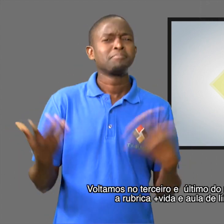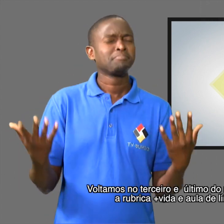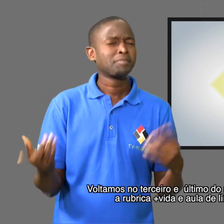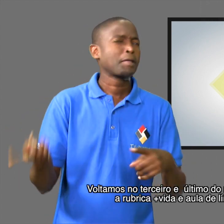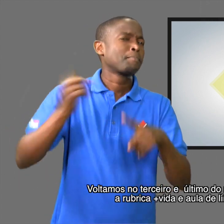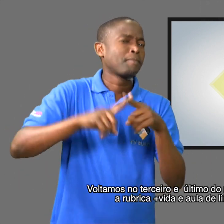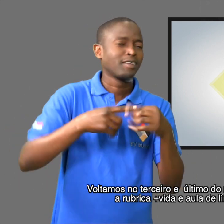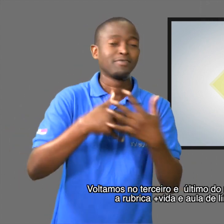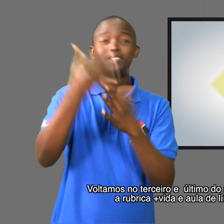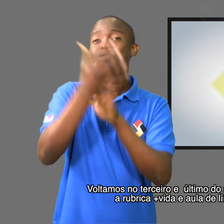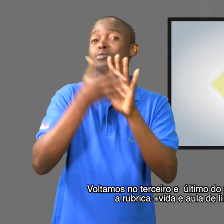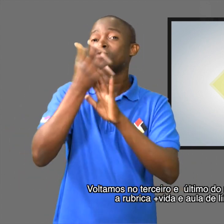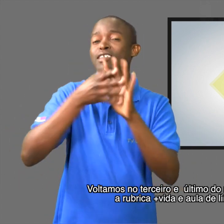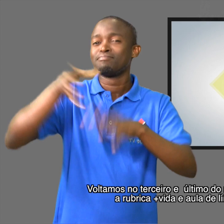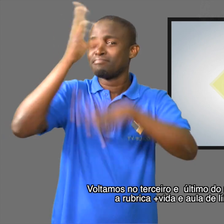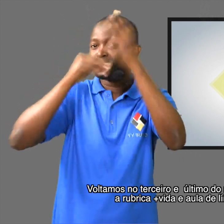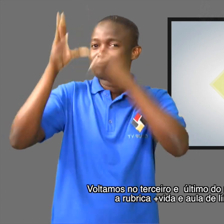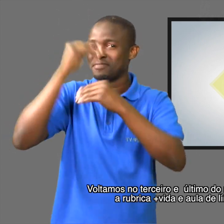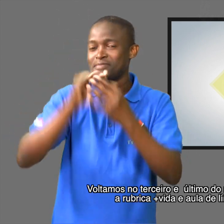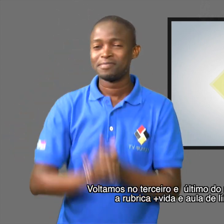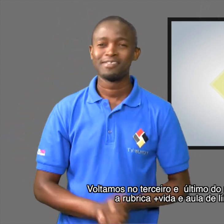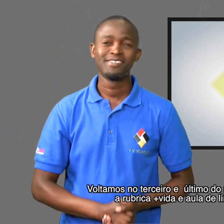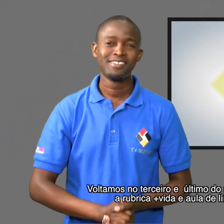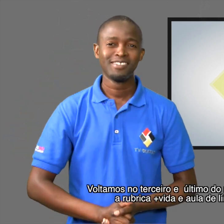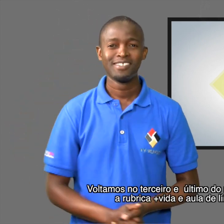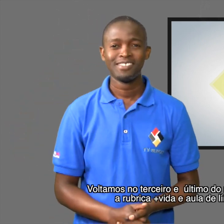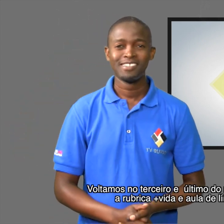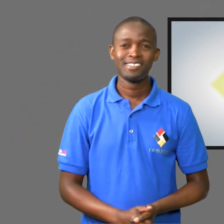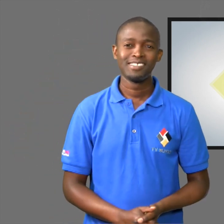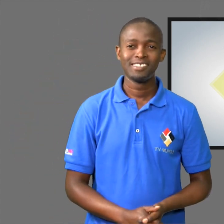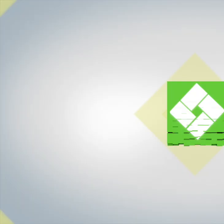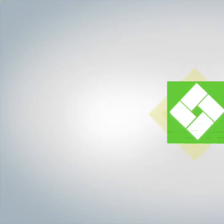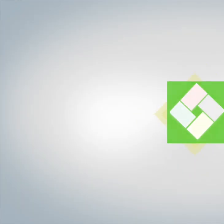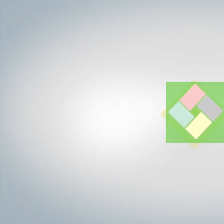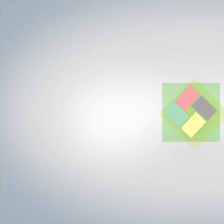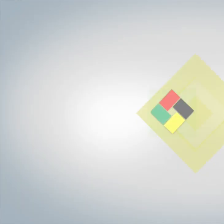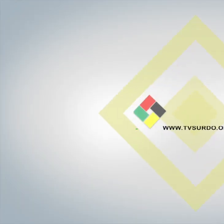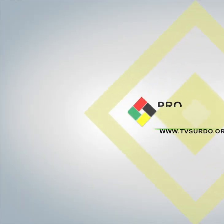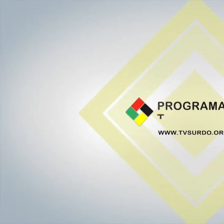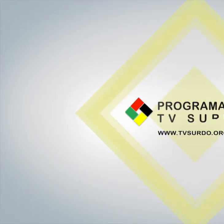rubrica Mais Vida e Aula de Língua de Sinais.